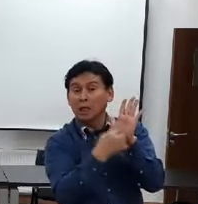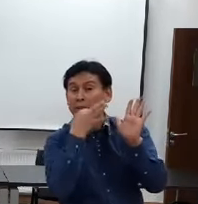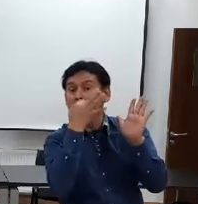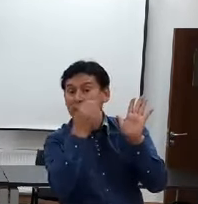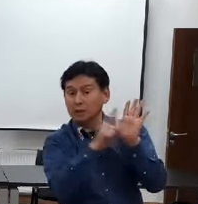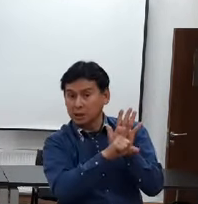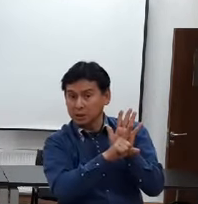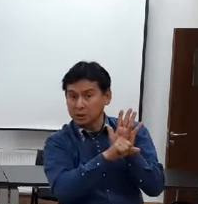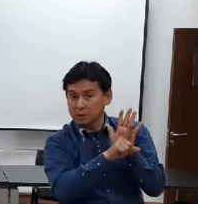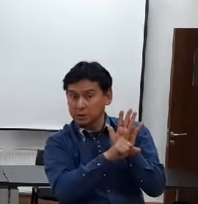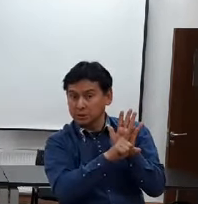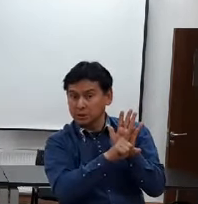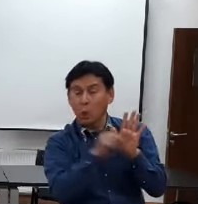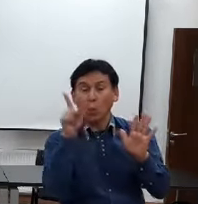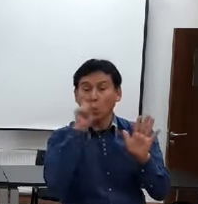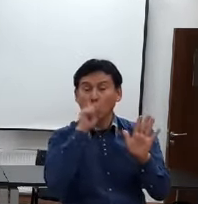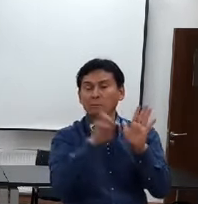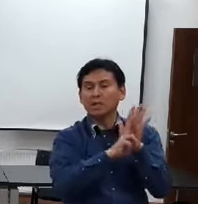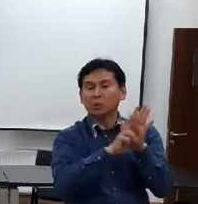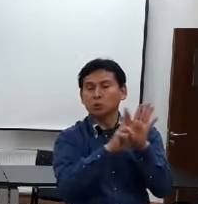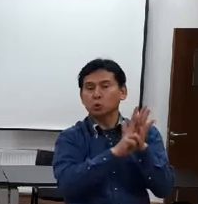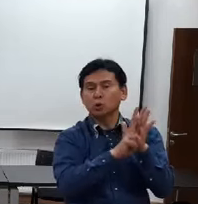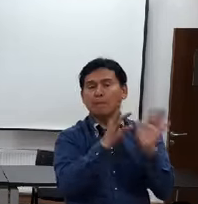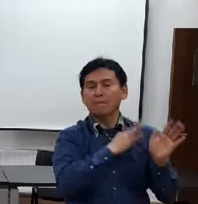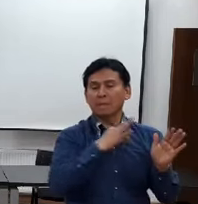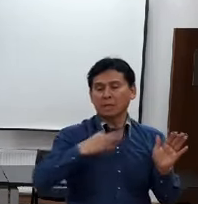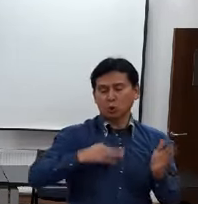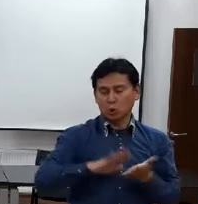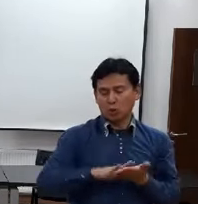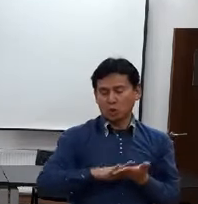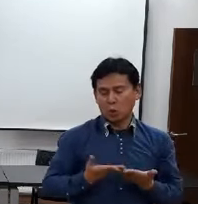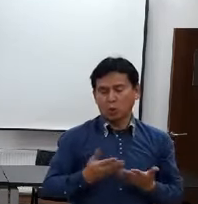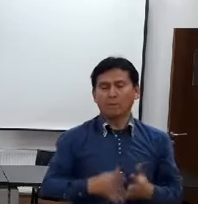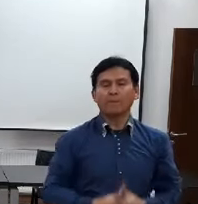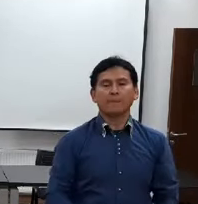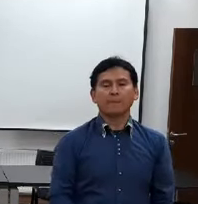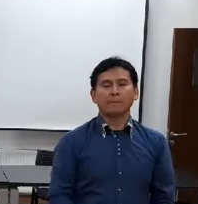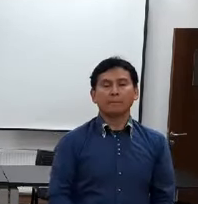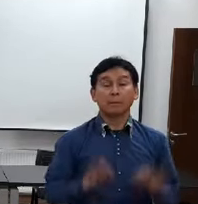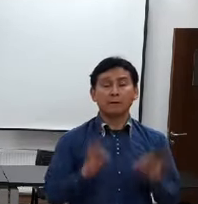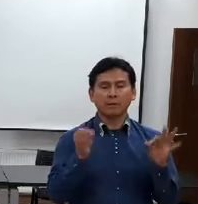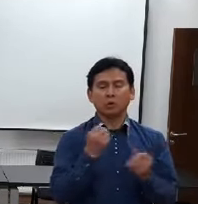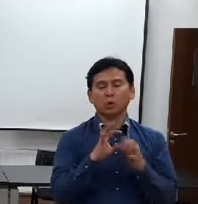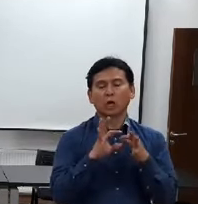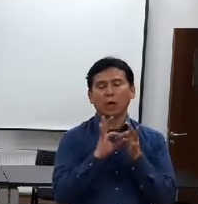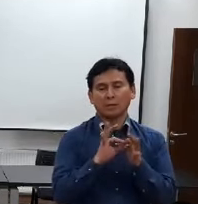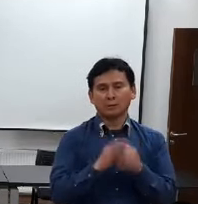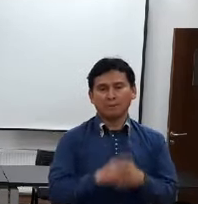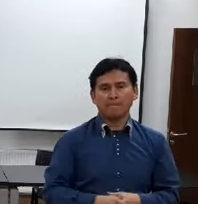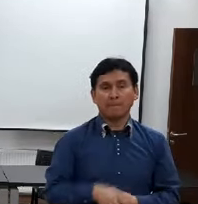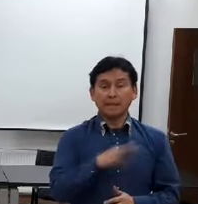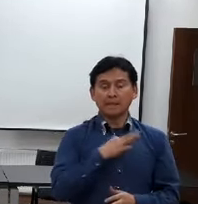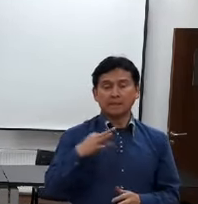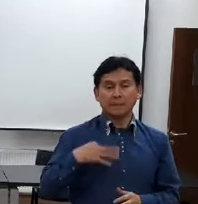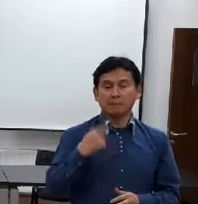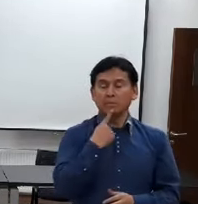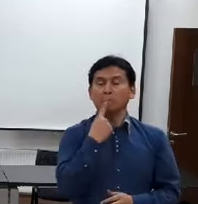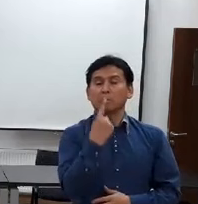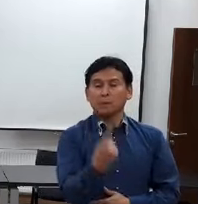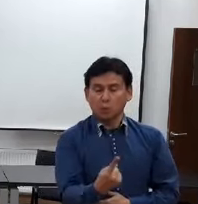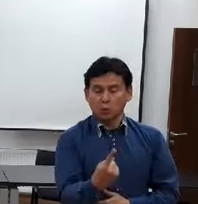legislación de acuerdo a las últimas resoluciones del ministro de salud Muchas gracias Ceremi además tenemos preguntas